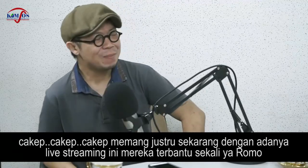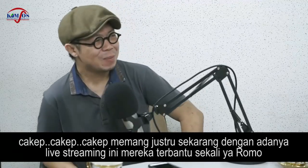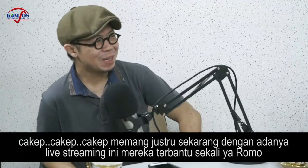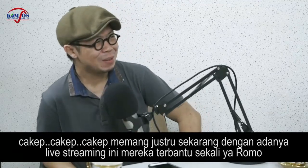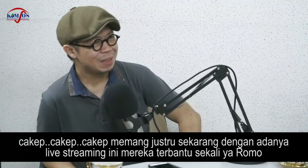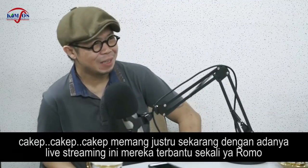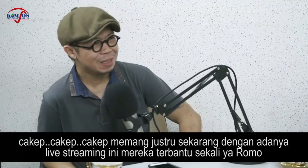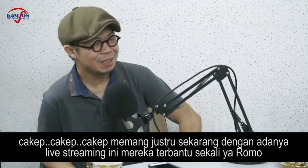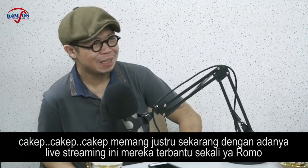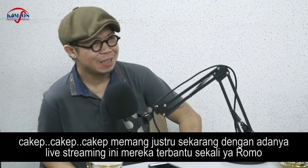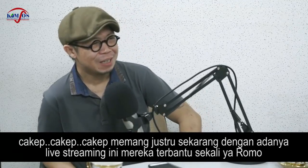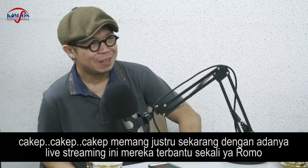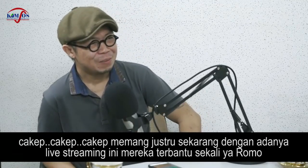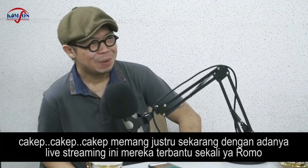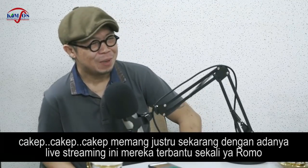bener ya memang